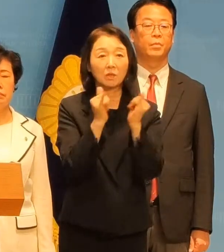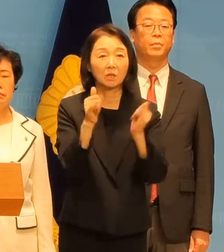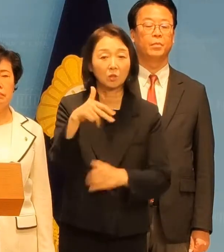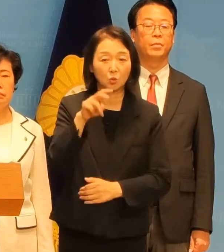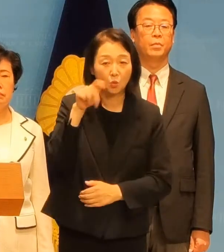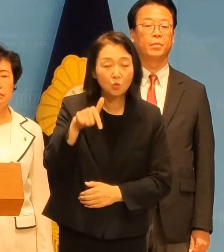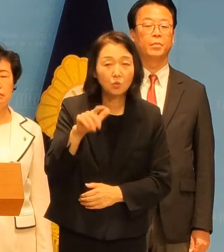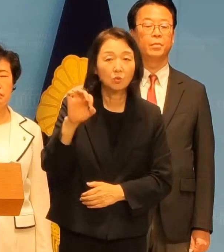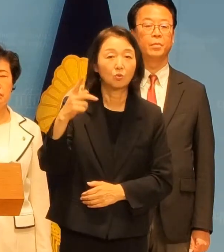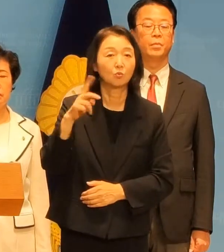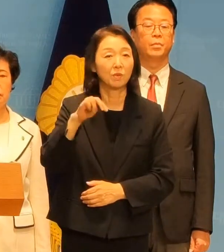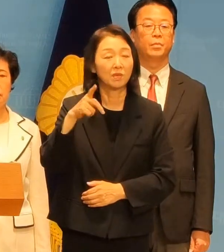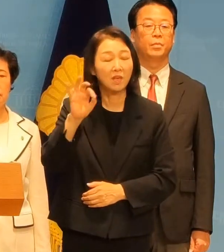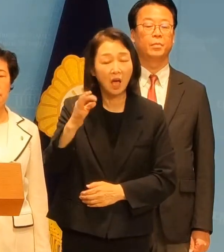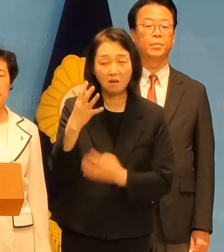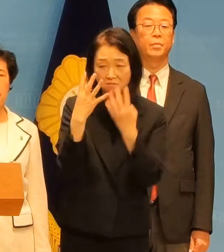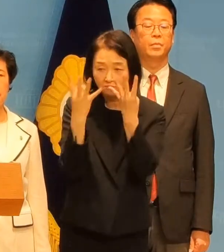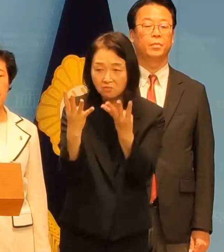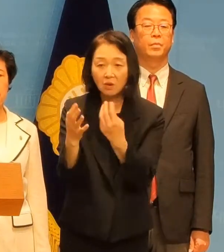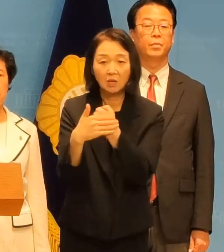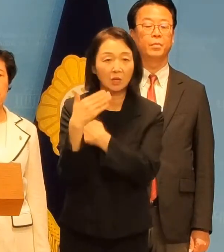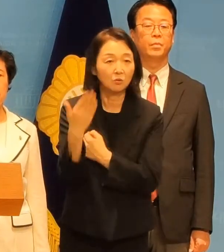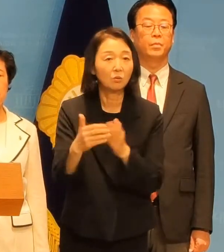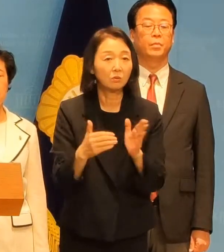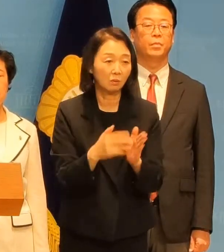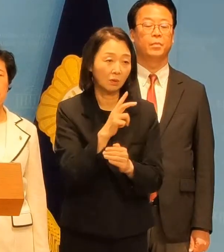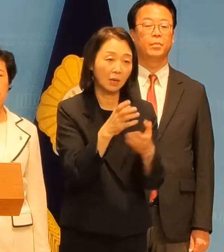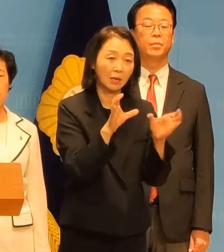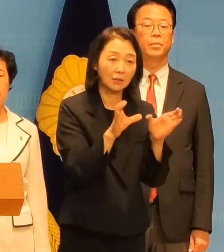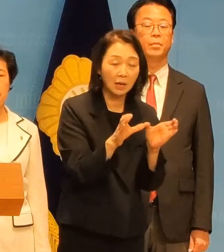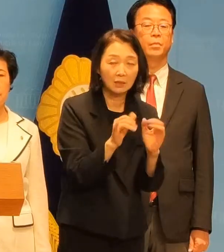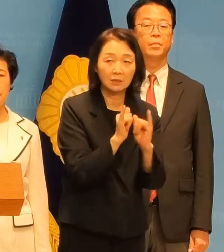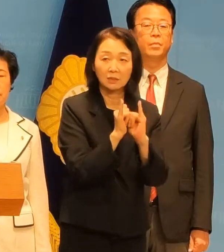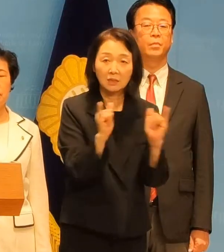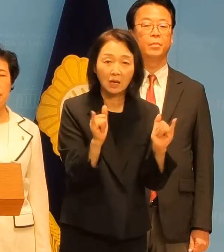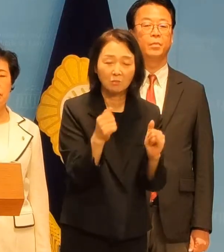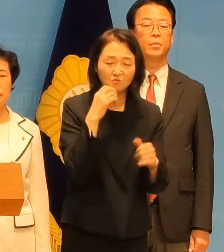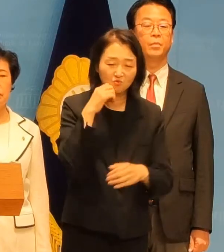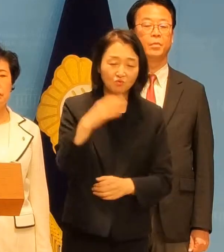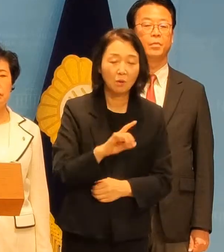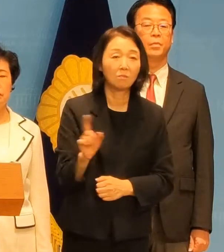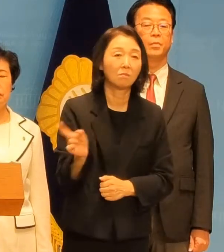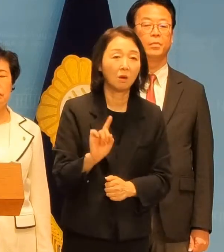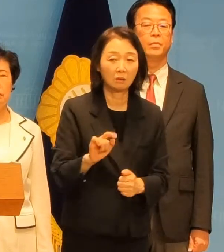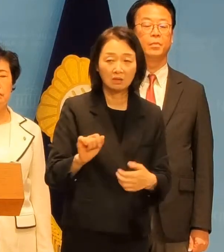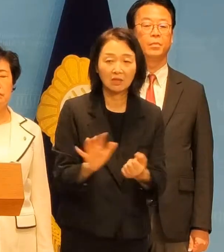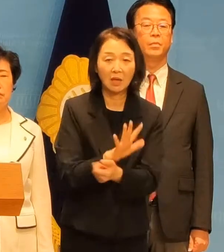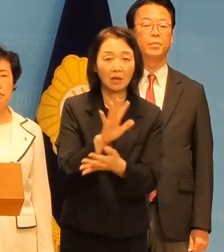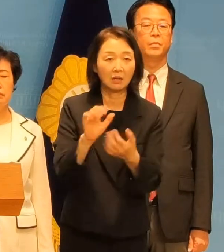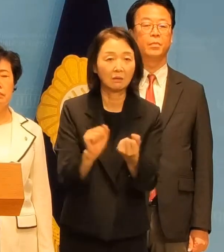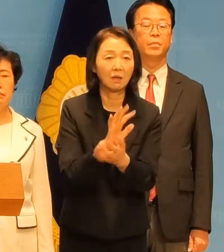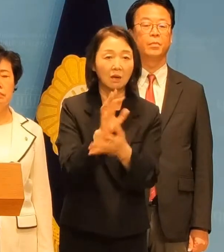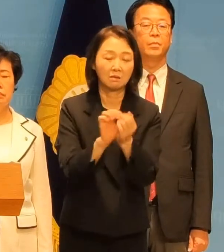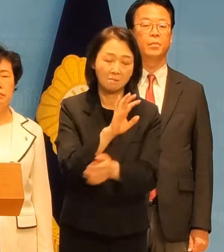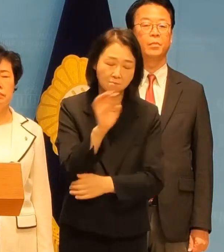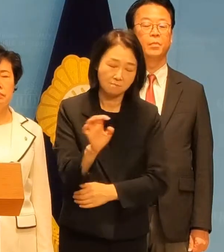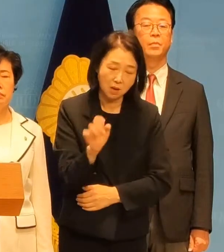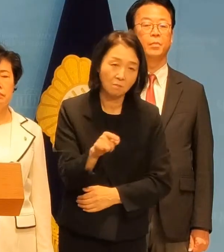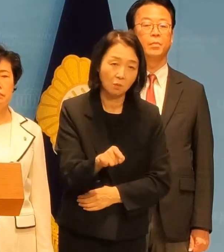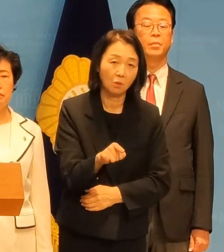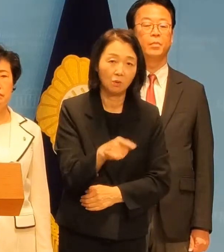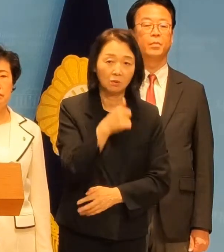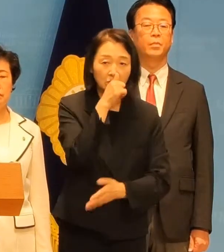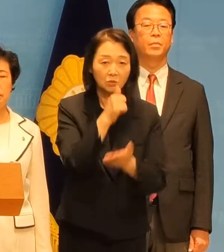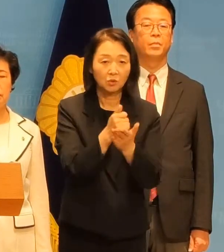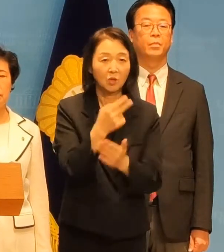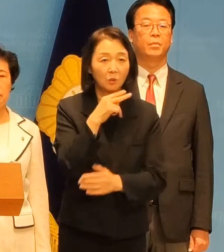다 풀어주고, 야당 의원들, 야권 인사들에게는 걸핏하면 내란 노래를 부르면서 죄